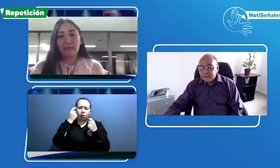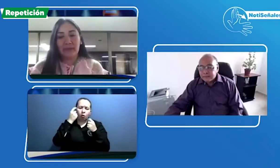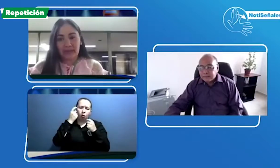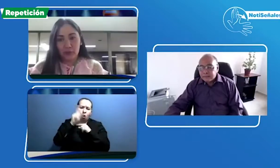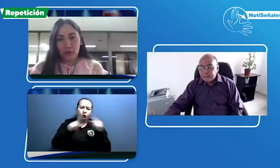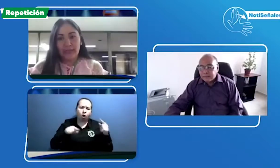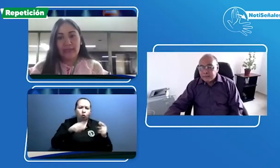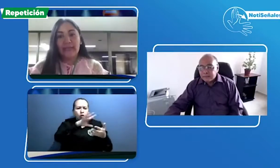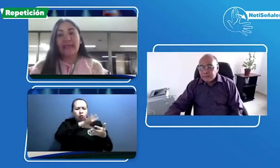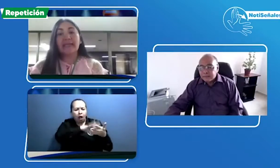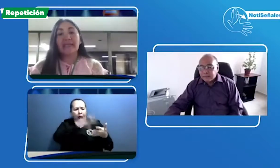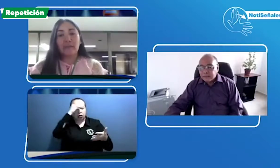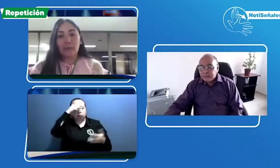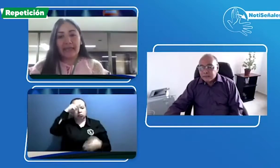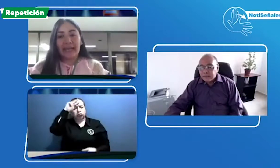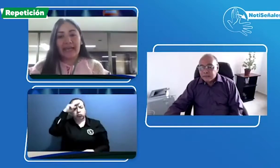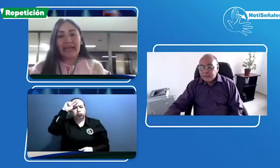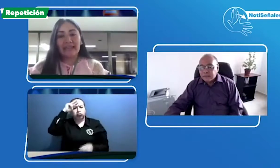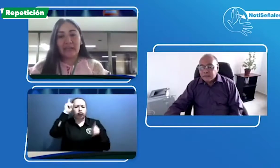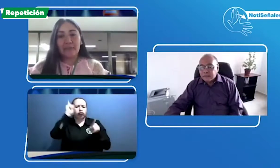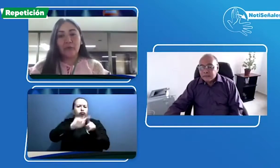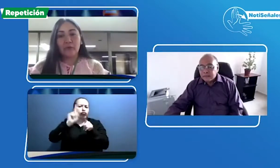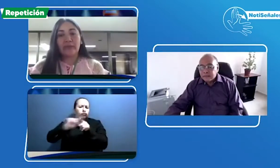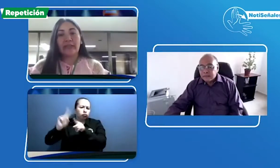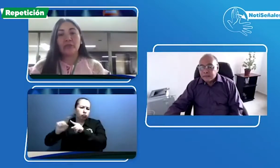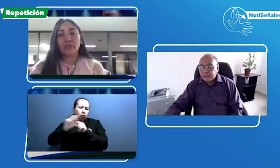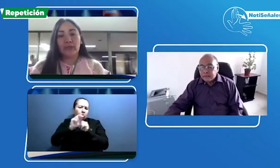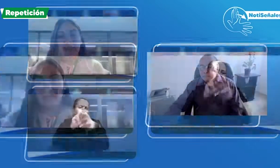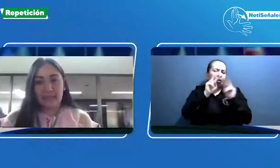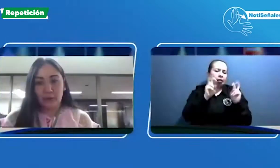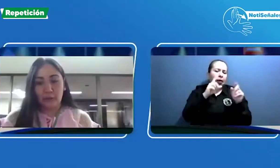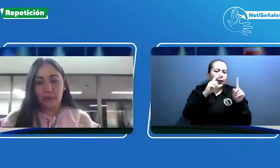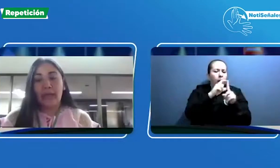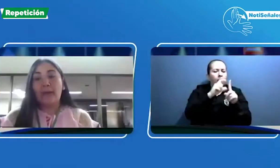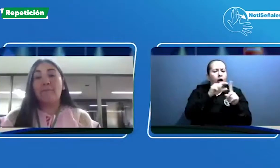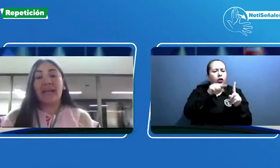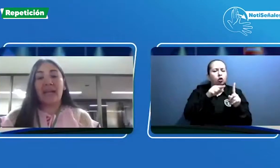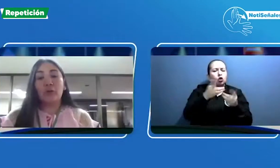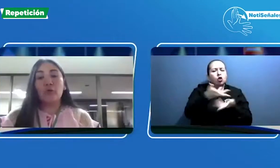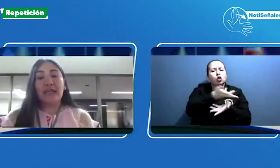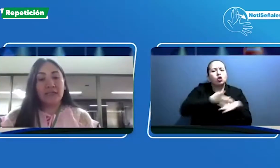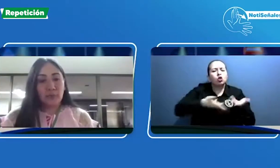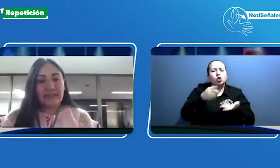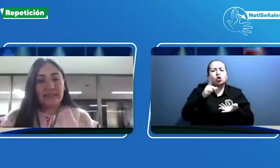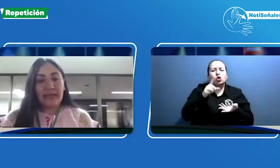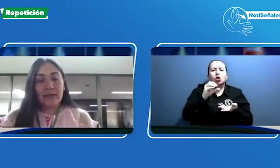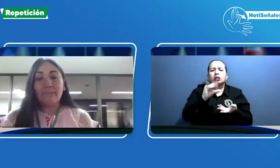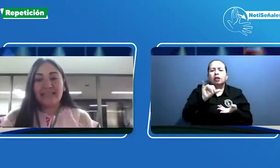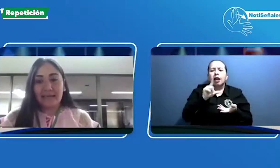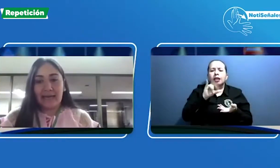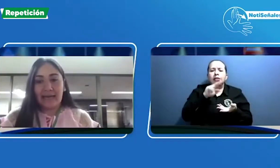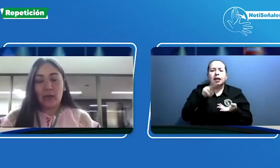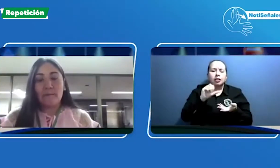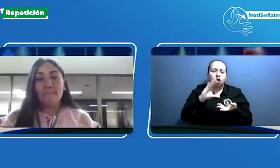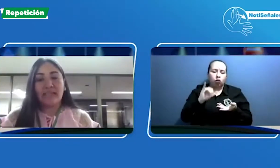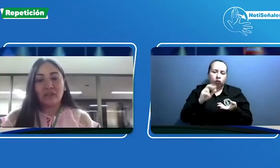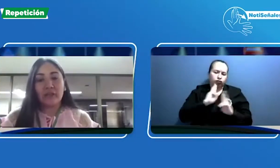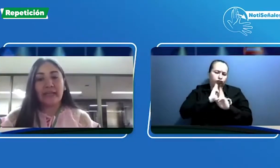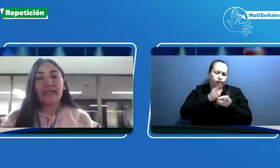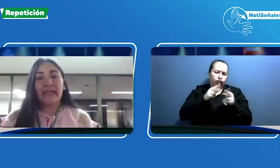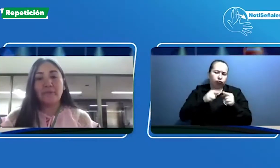interpretaciones que se le puede dar al término de socialización. Para dar una respuesta más clara,